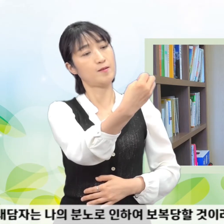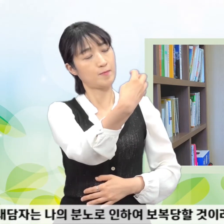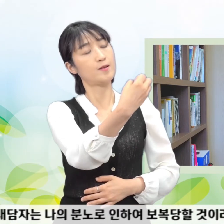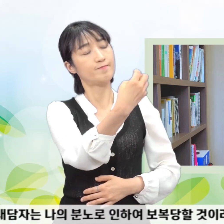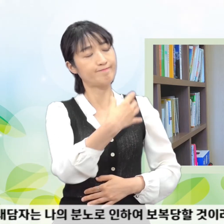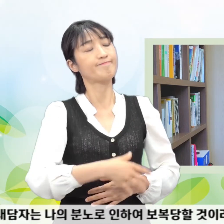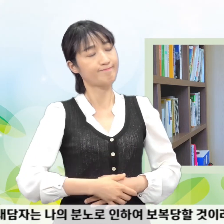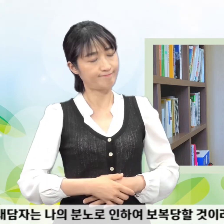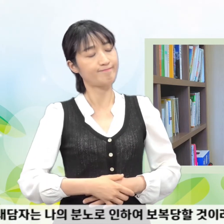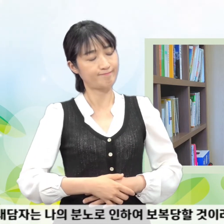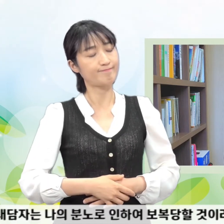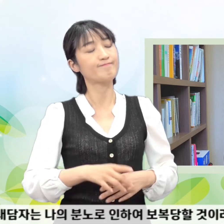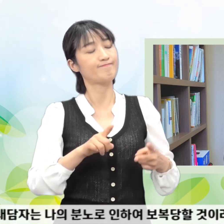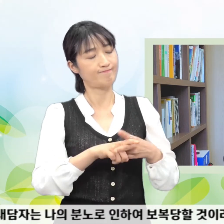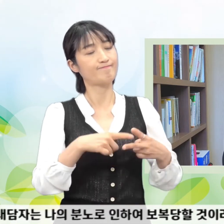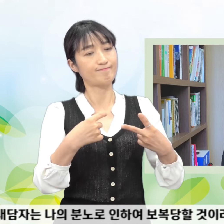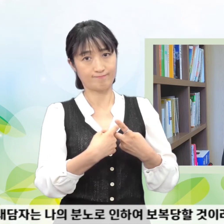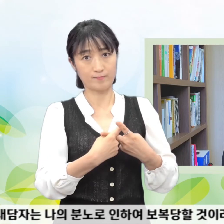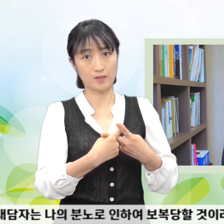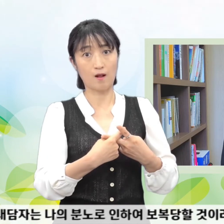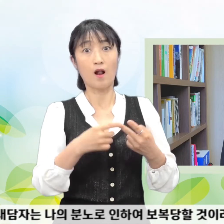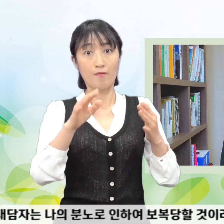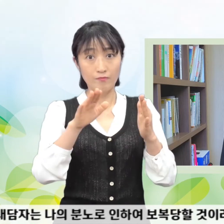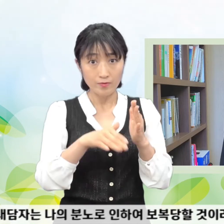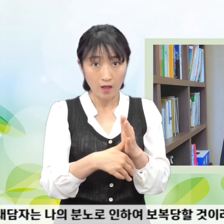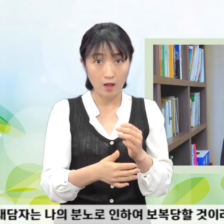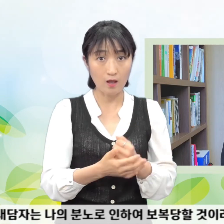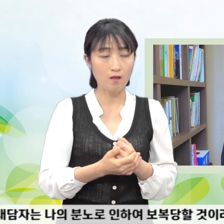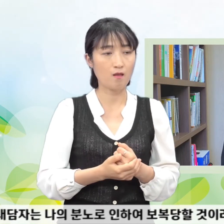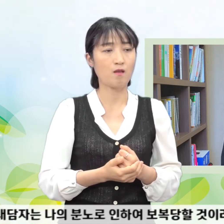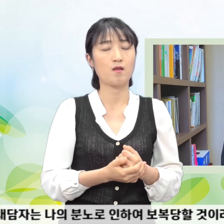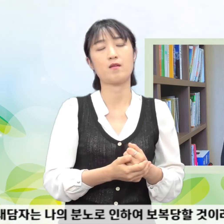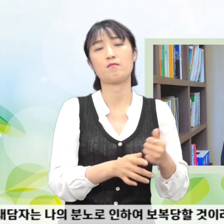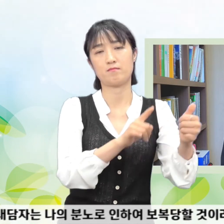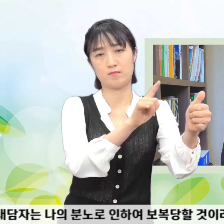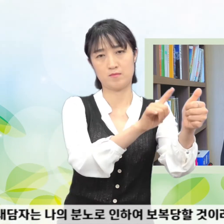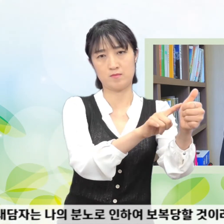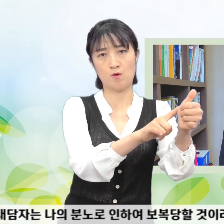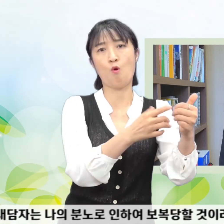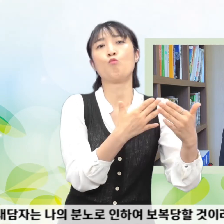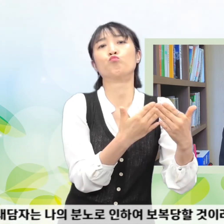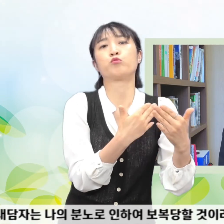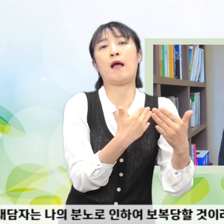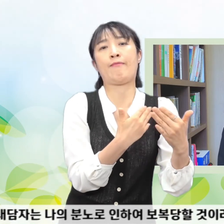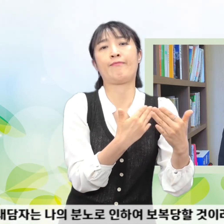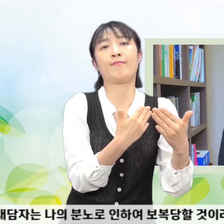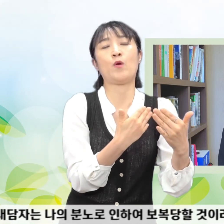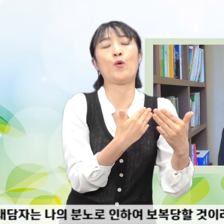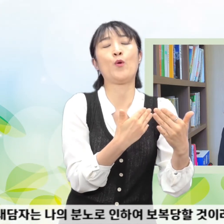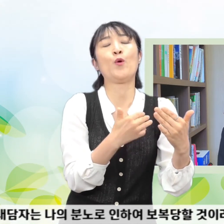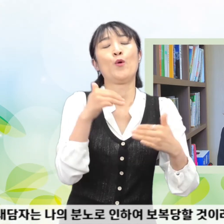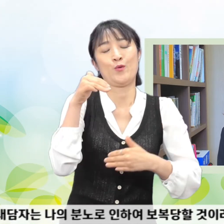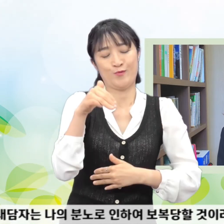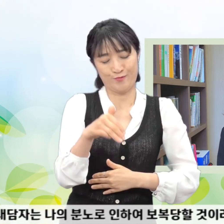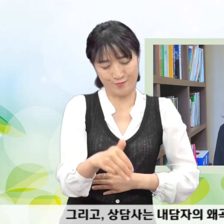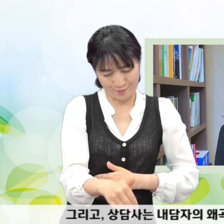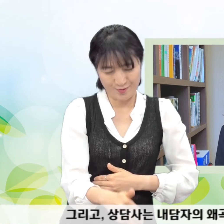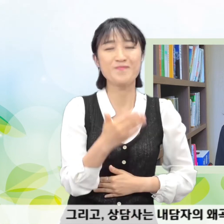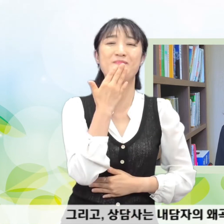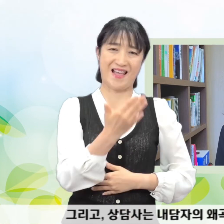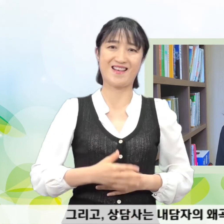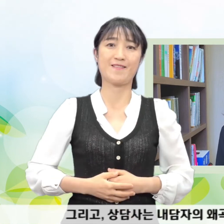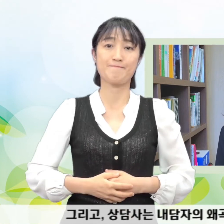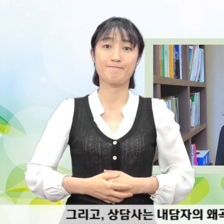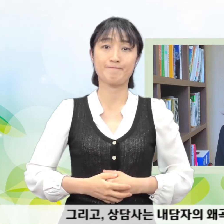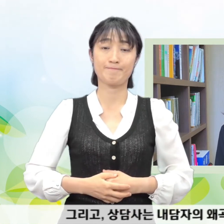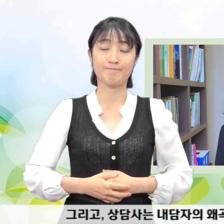때 내담자는 나의 이런 분노감으로 인해서 보복당할 것이다 라는 불안감이 확 줄어들 수가 있겠죠. 그리고